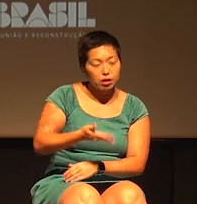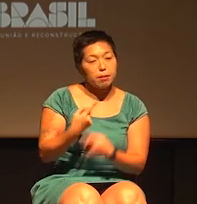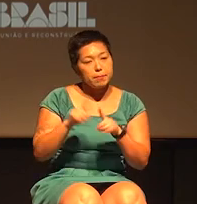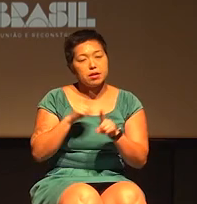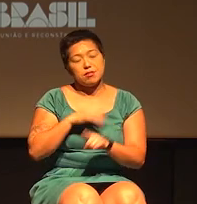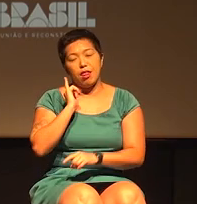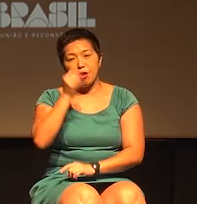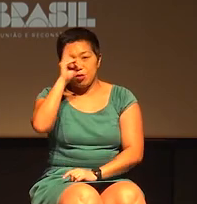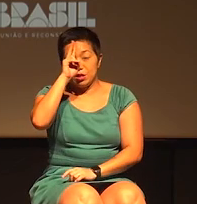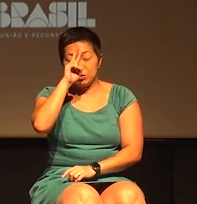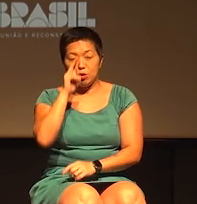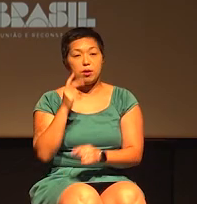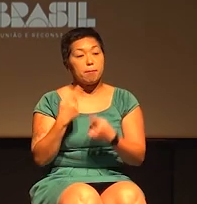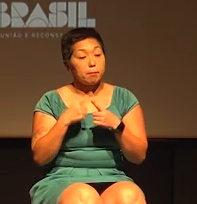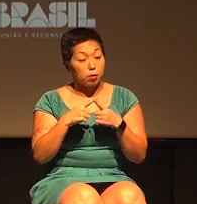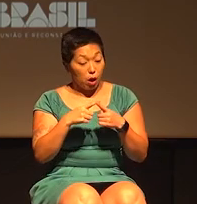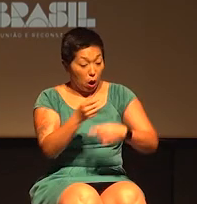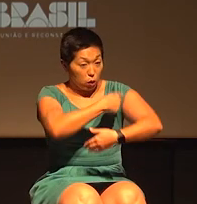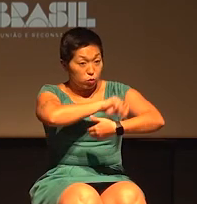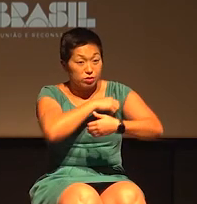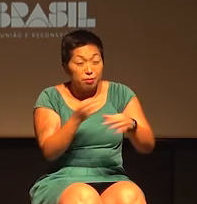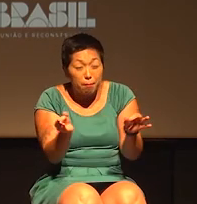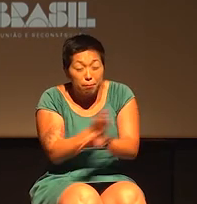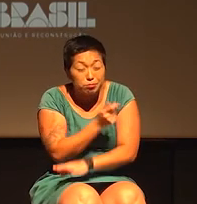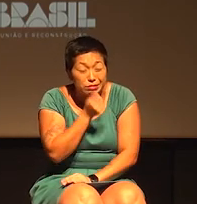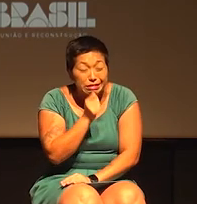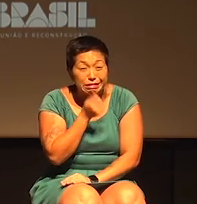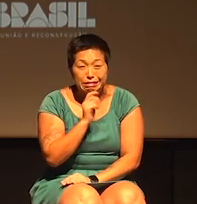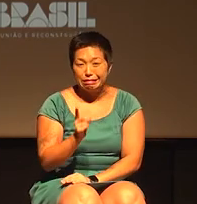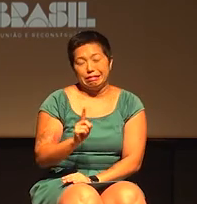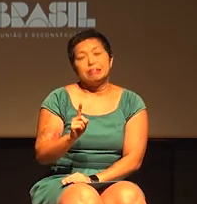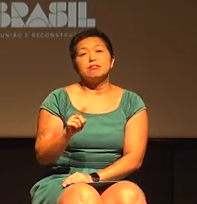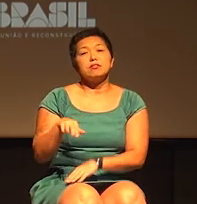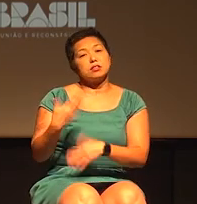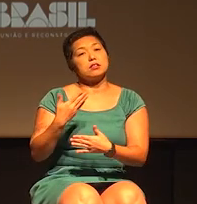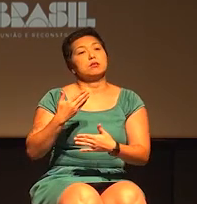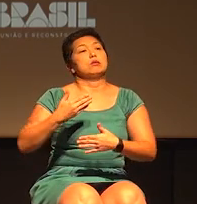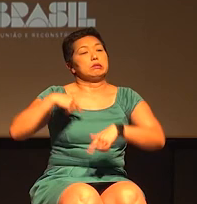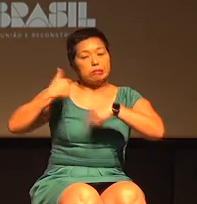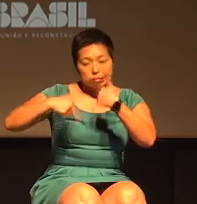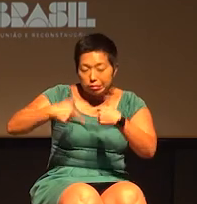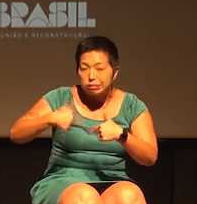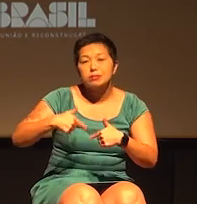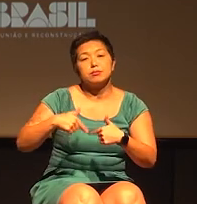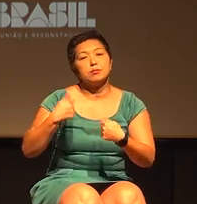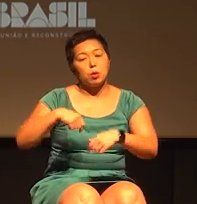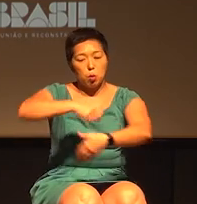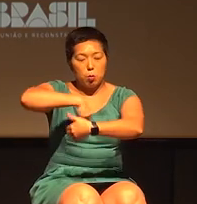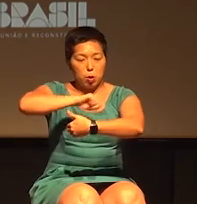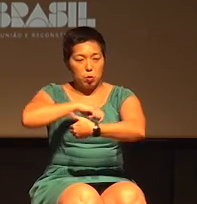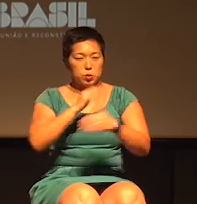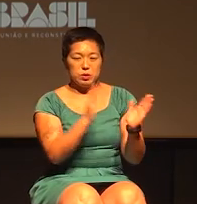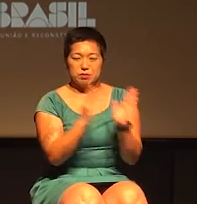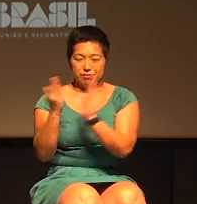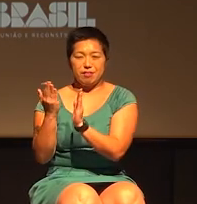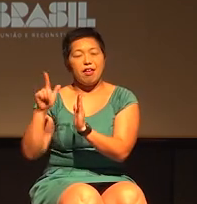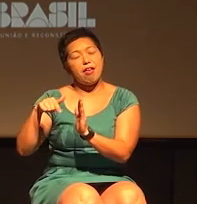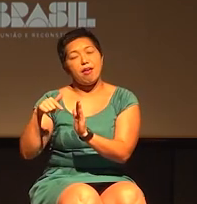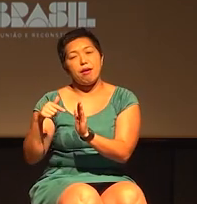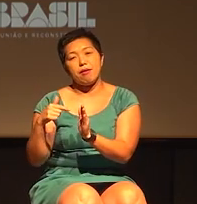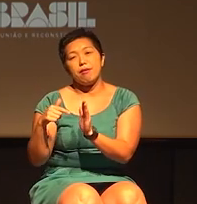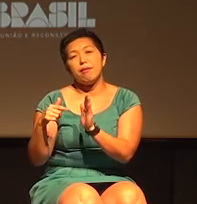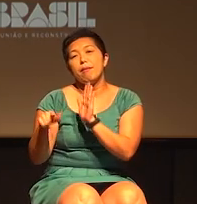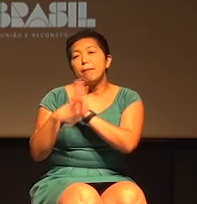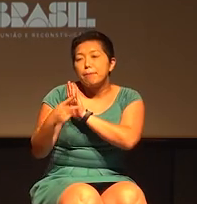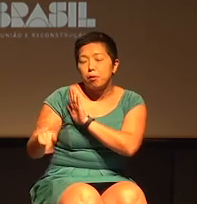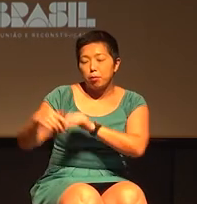história também e a cozinha estava ainda sendo terminada e foi um perrengue tivemos que armar uma cozinha paralela que a gente chama de cozinha de guerrilha que não é